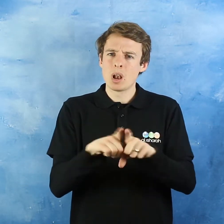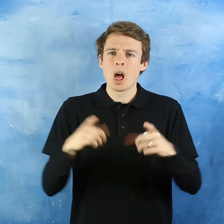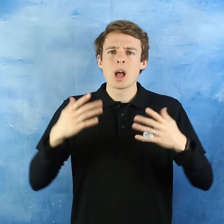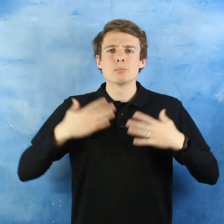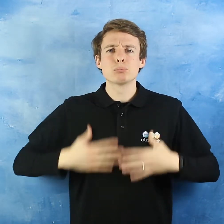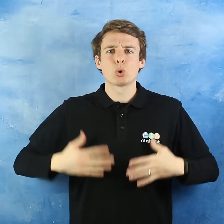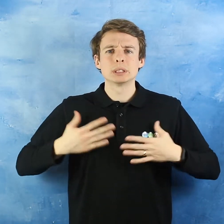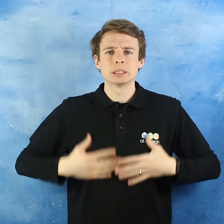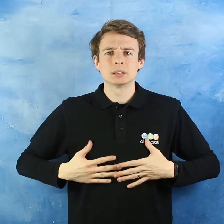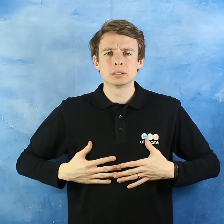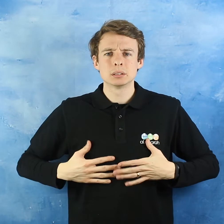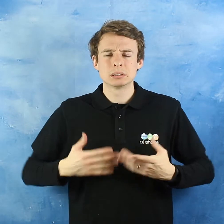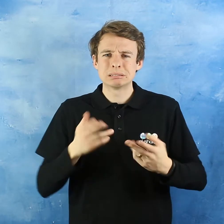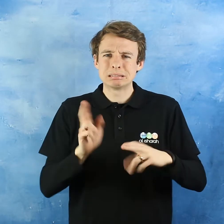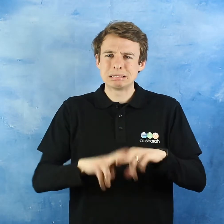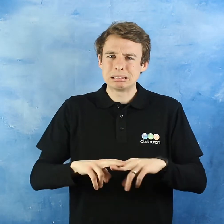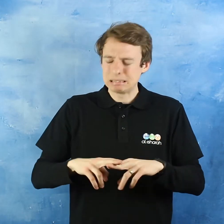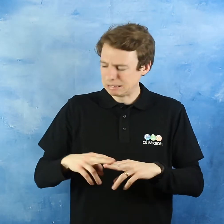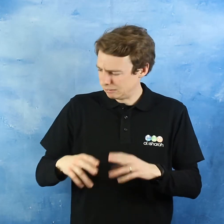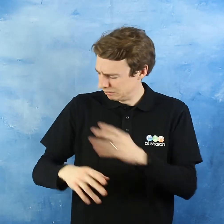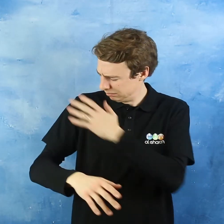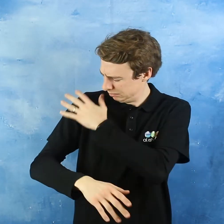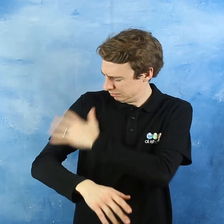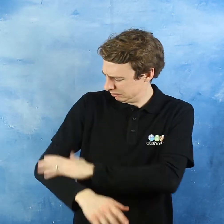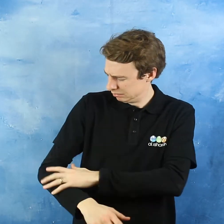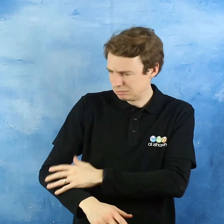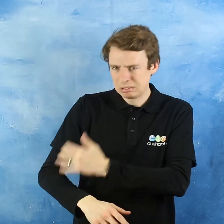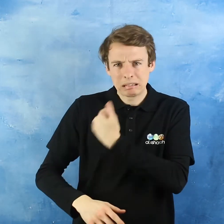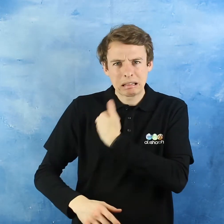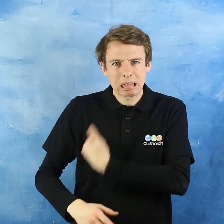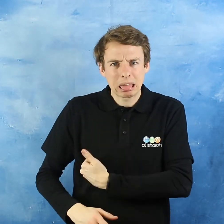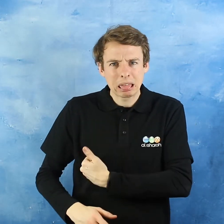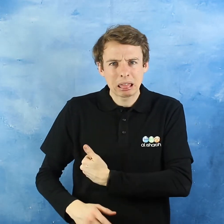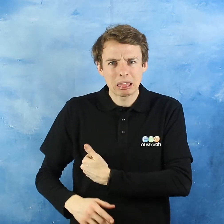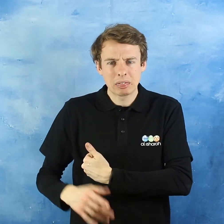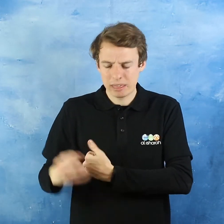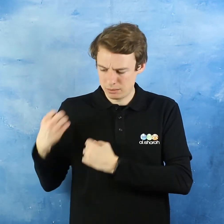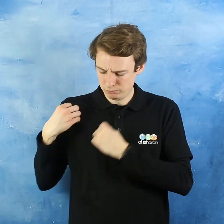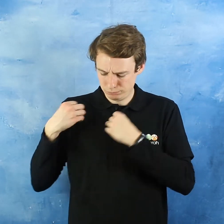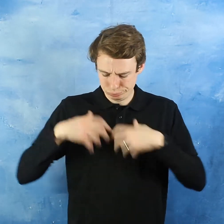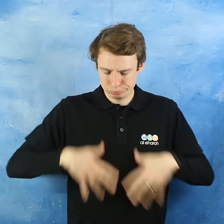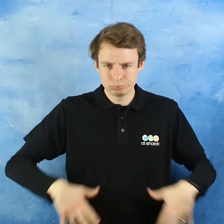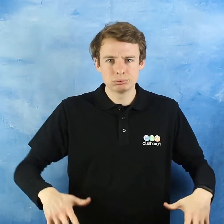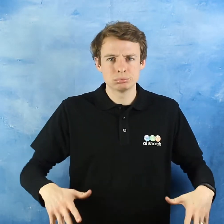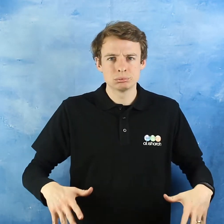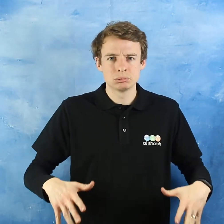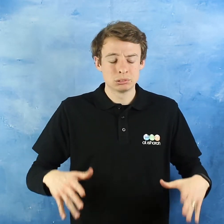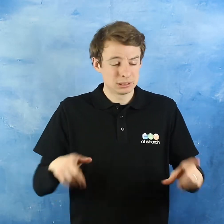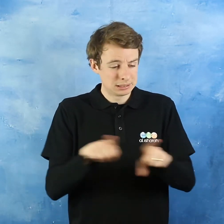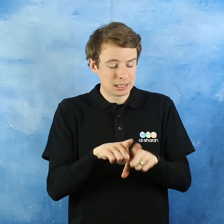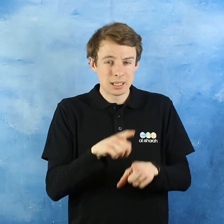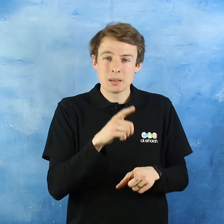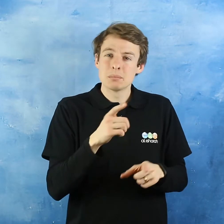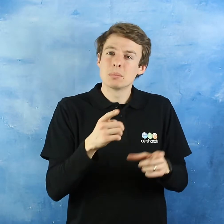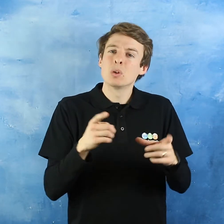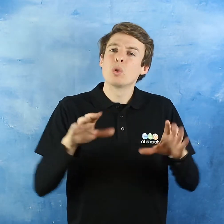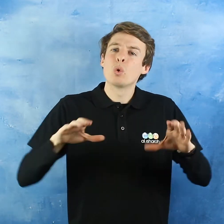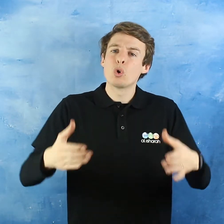fever. In another hadith, قال صلى الله عليه وسلم, من لا يرحم الناس لا يرحمه الله. He